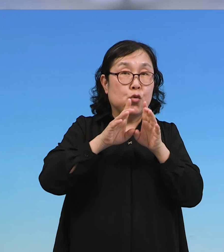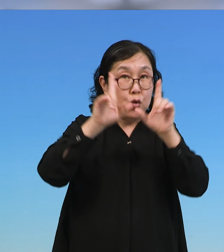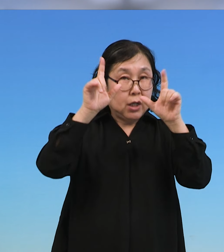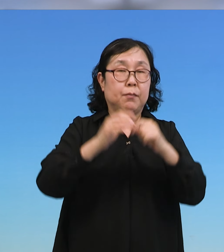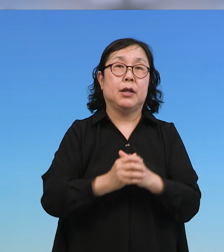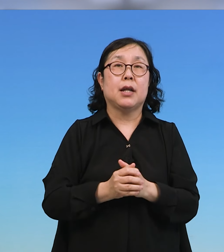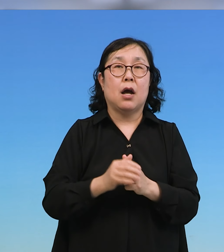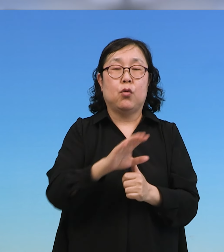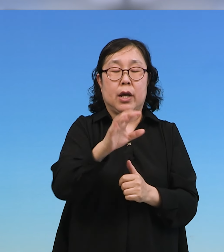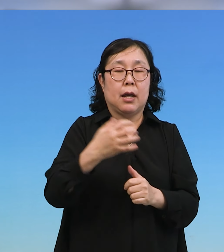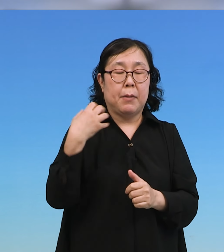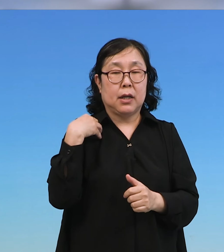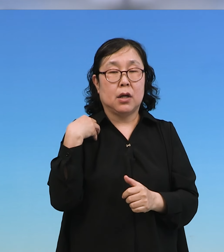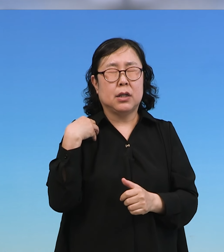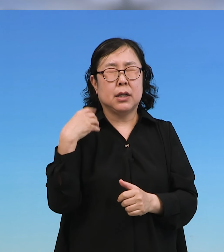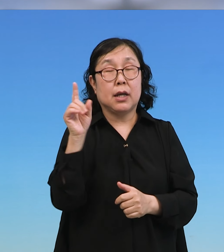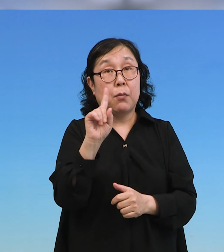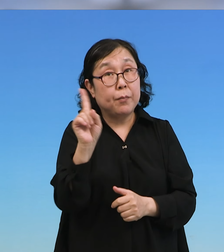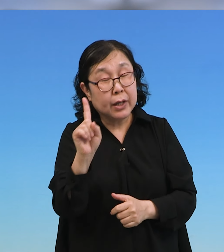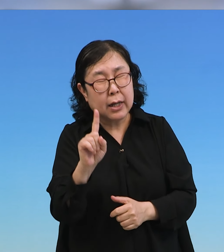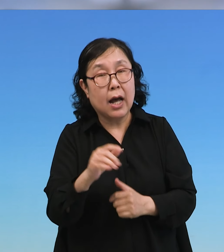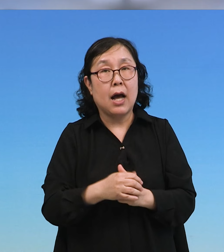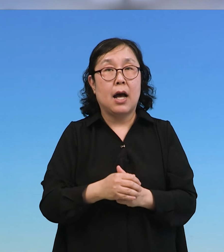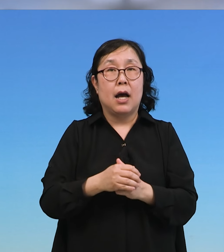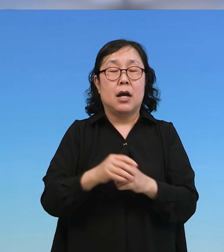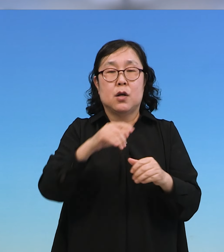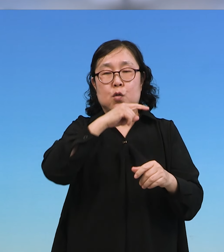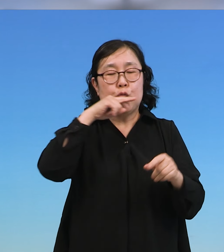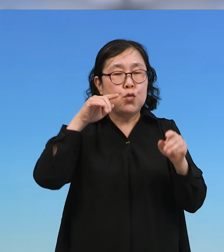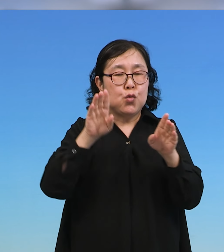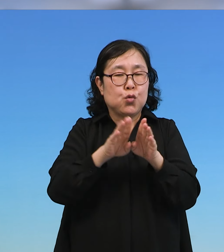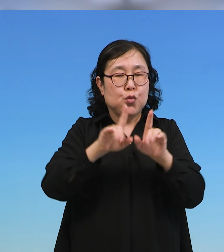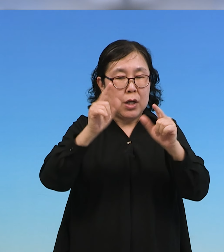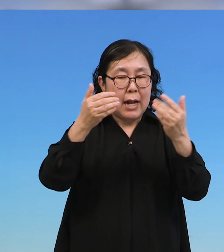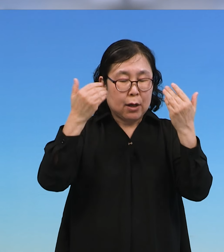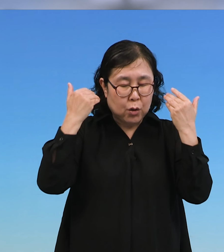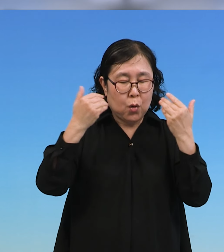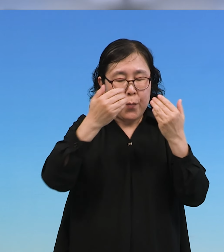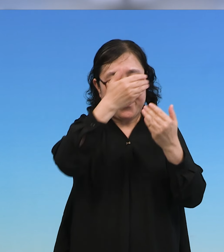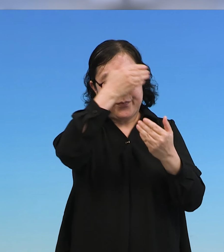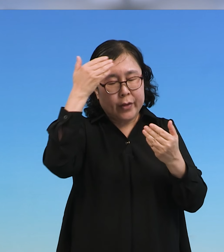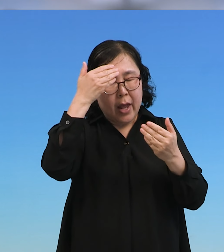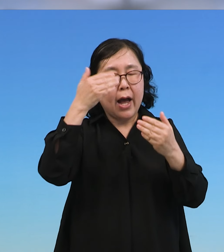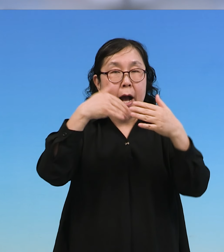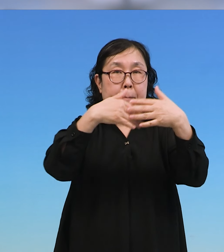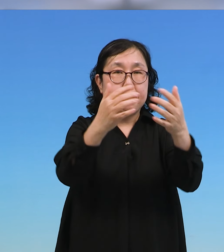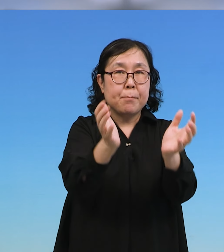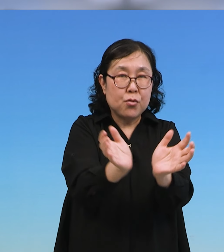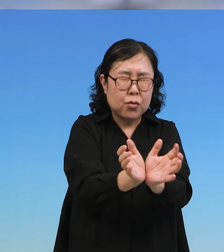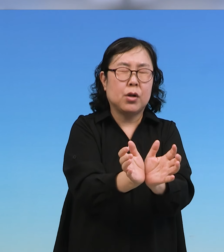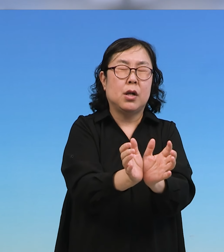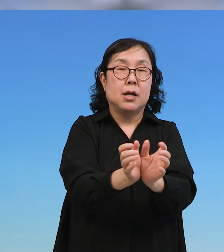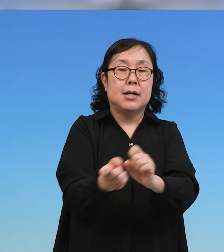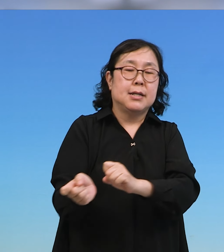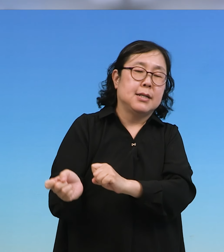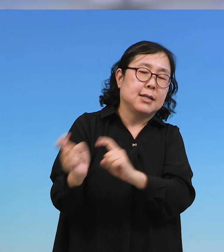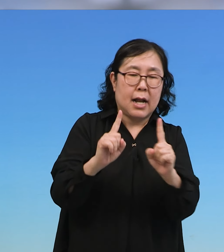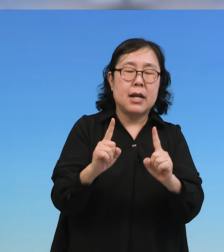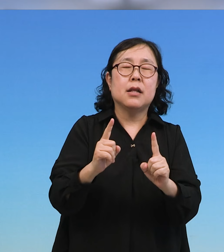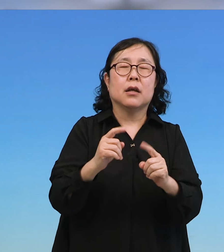청년부를 살리는 겁니다. 많은 상처받은 거절감의 아픔을 갖고 있는 우리 청년들이,